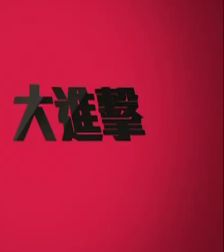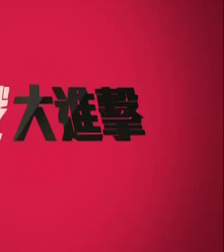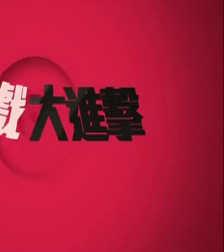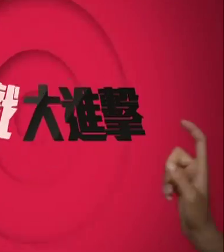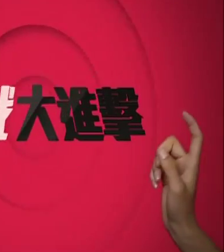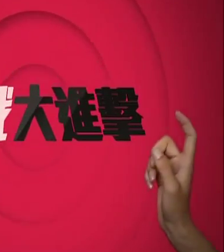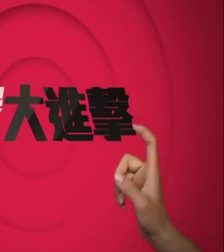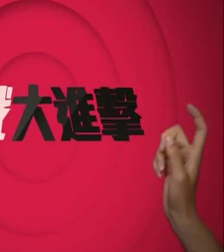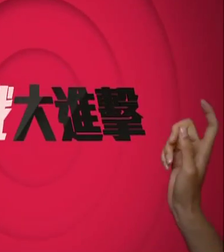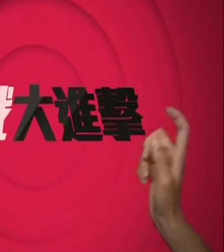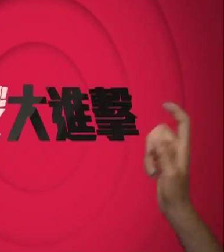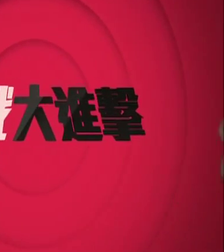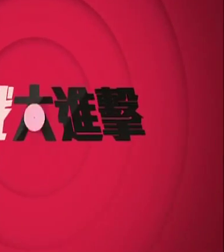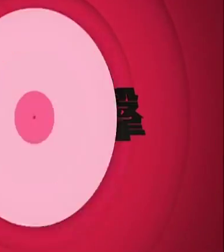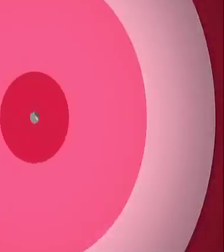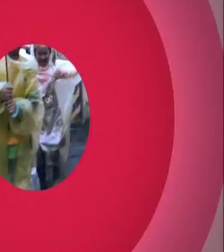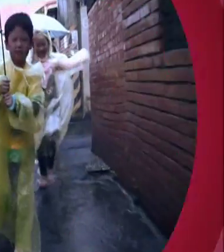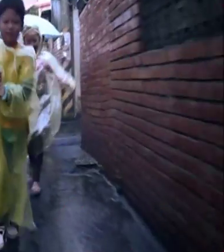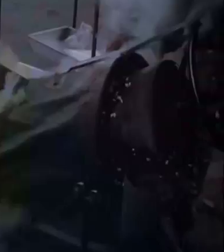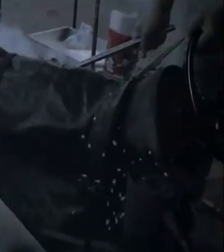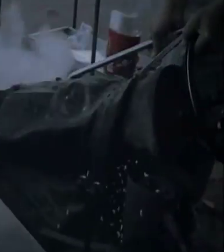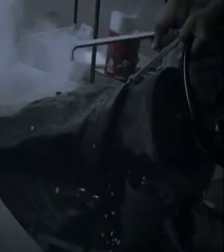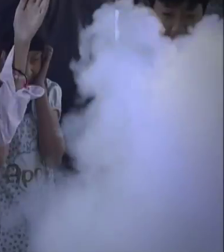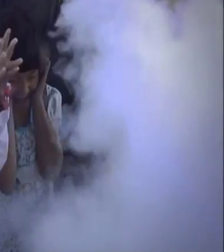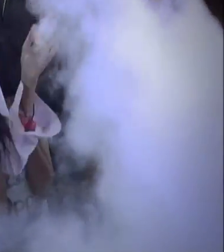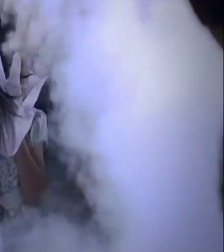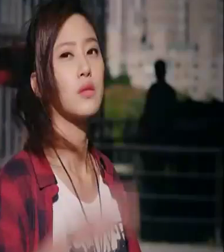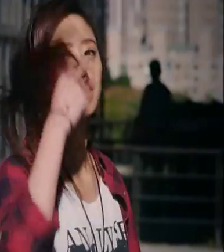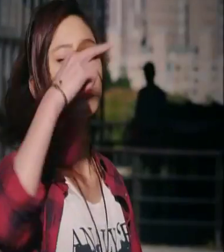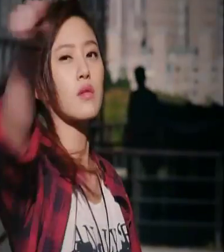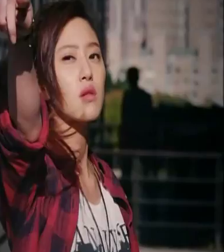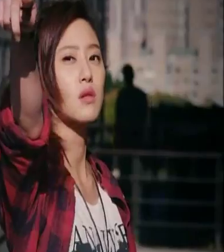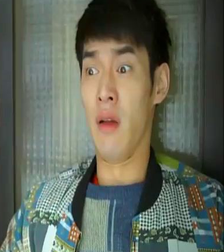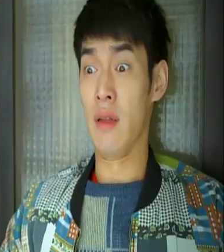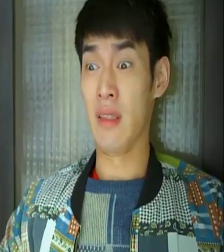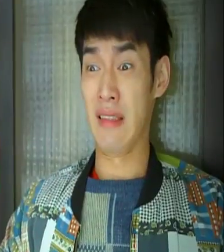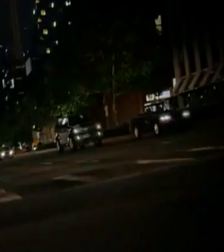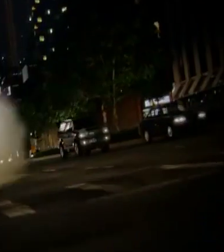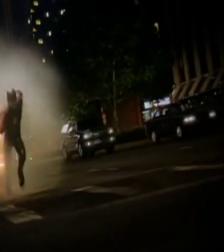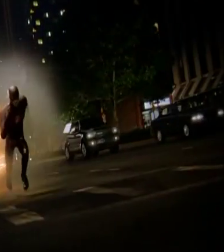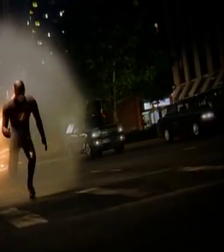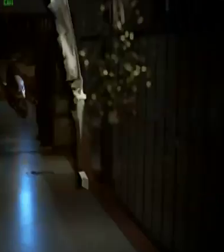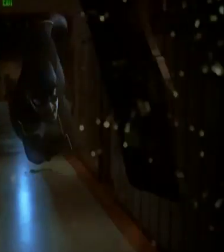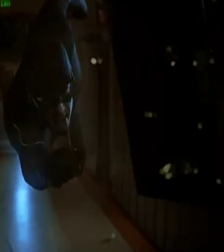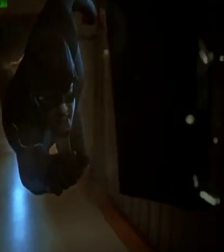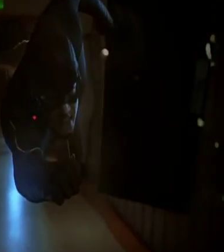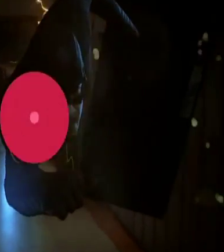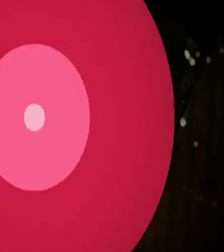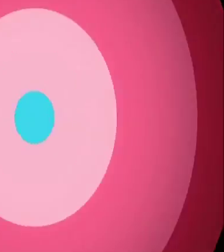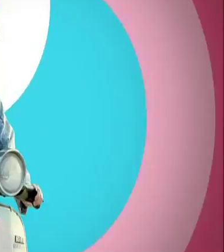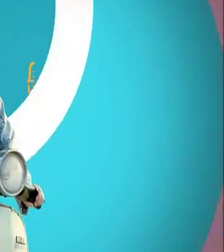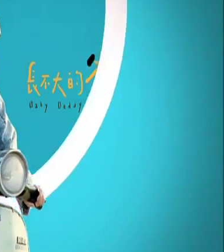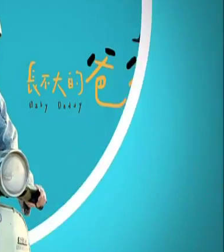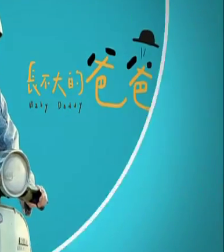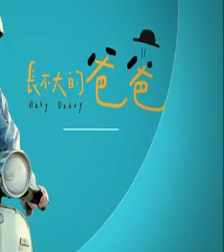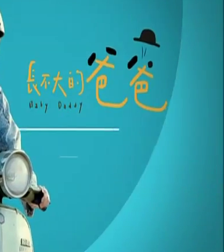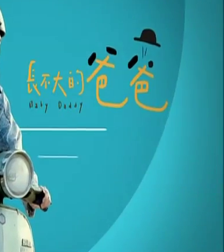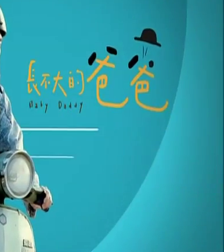好戏大晋级，精选国内外热门影集，一档接一档，好看无法挡。长不大的爸